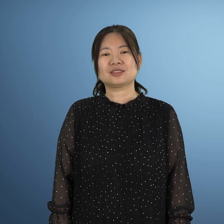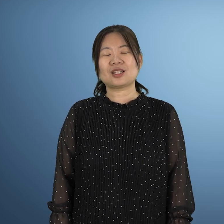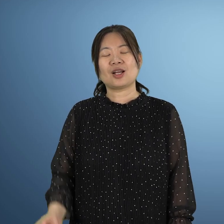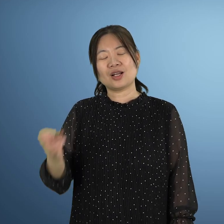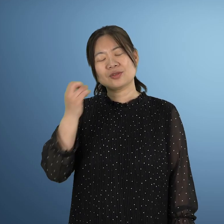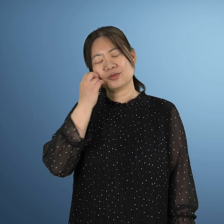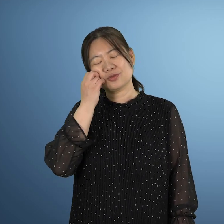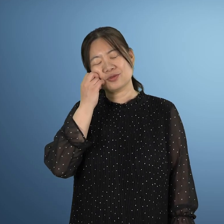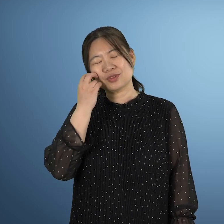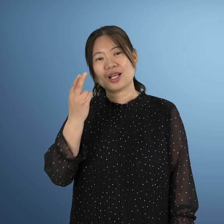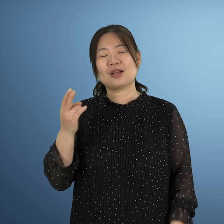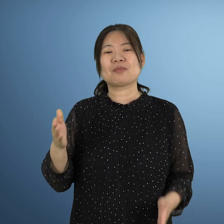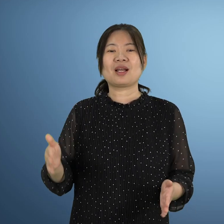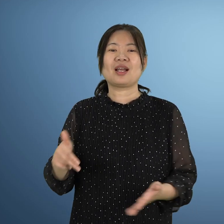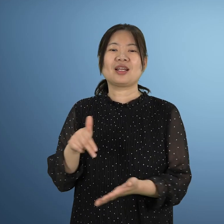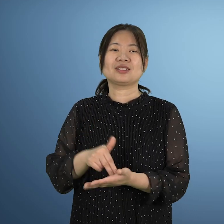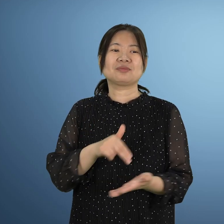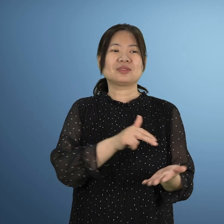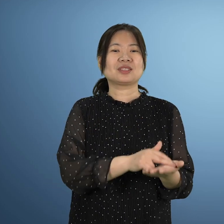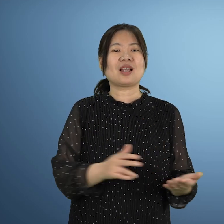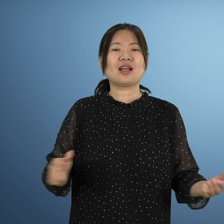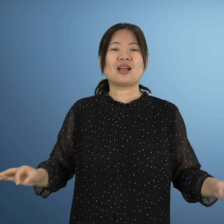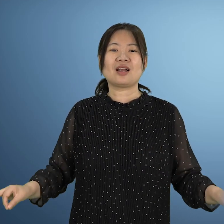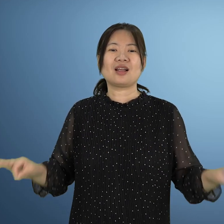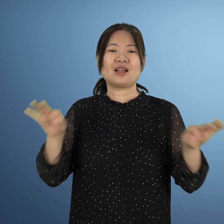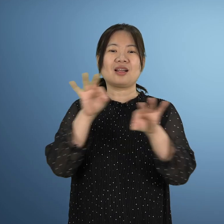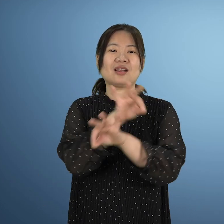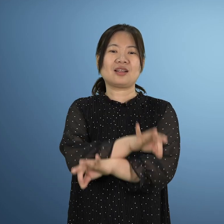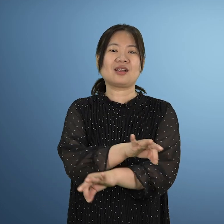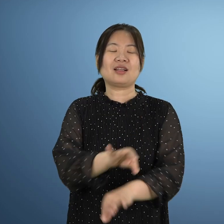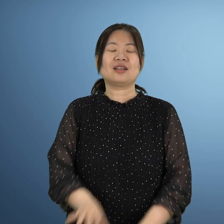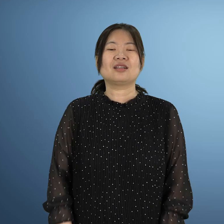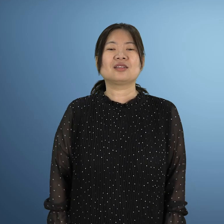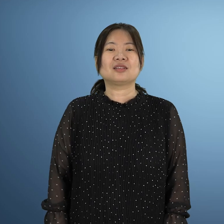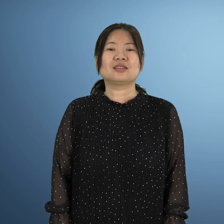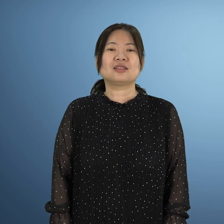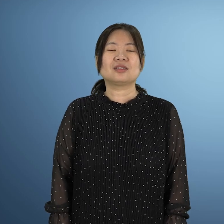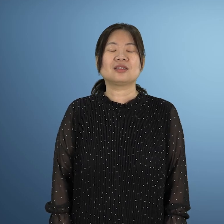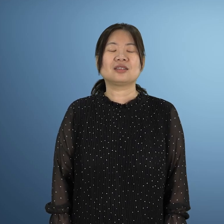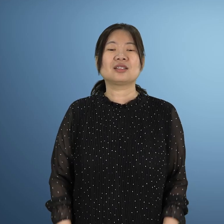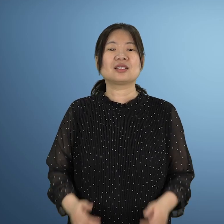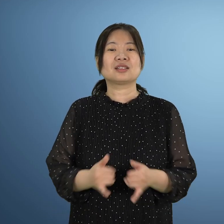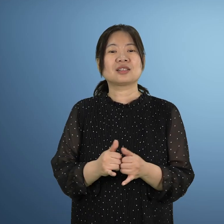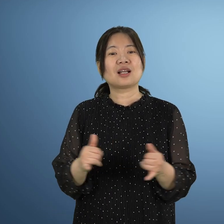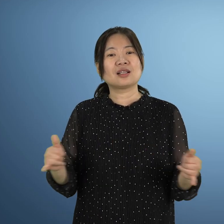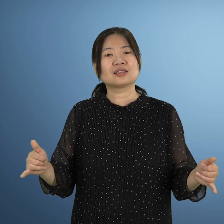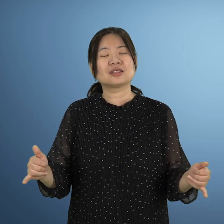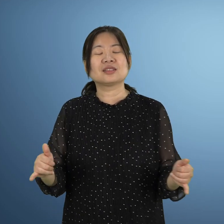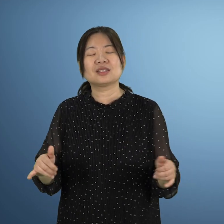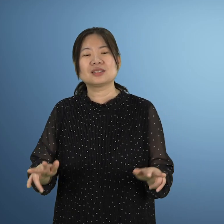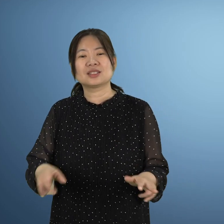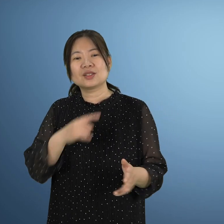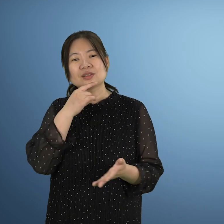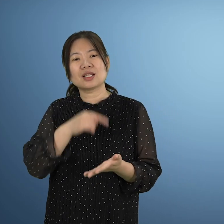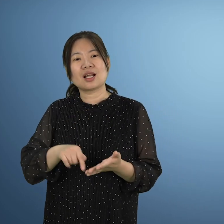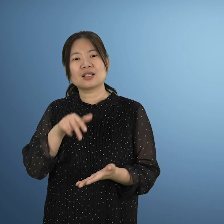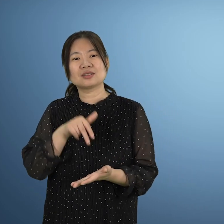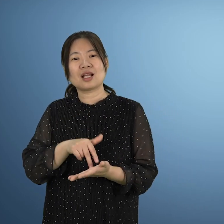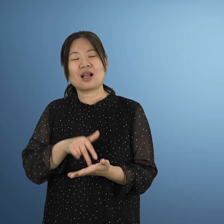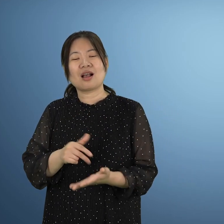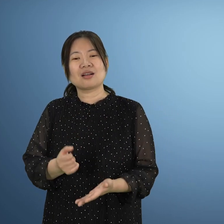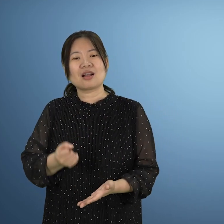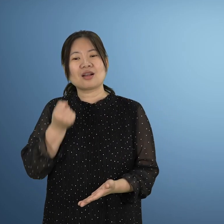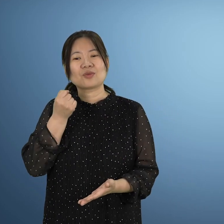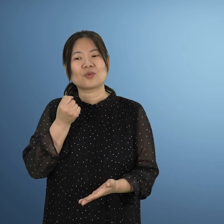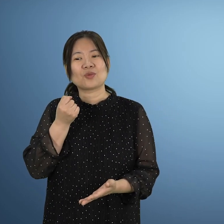2달 만에 입장이 바뀌었어요. 지금 무슨 인간이 이 재난의 상황을 놓고 해석을